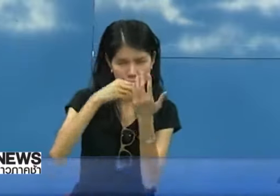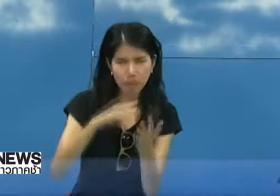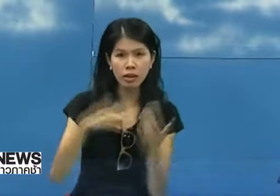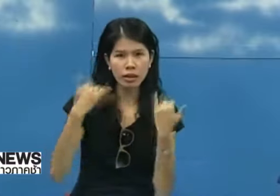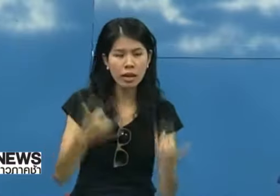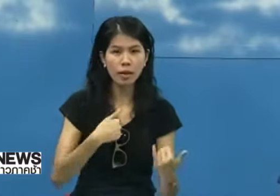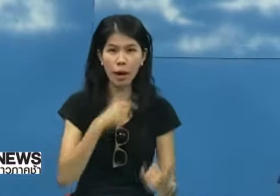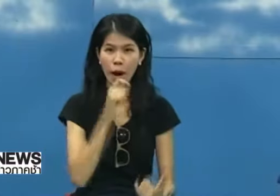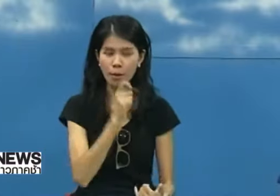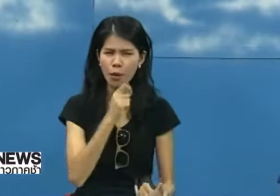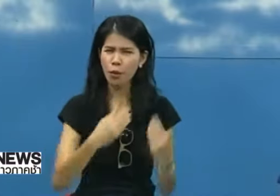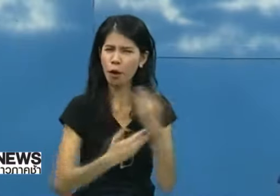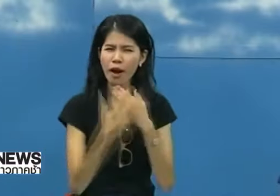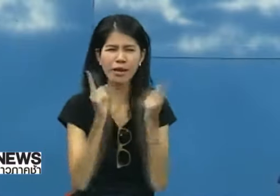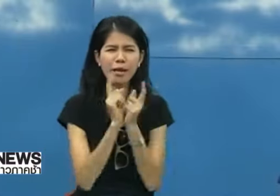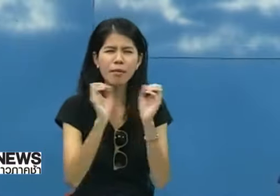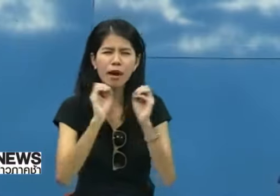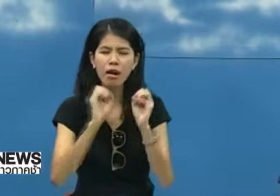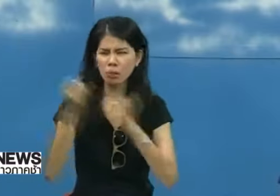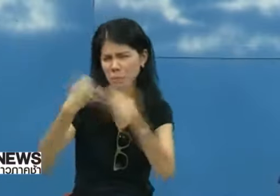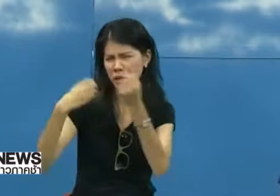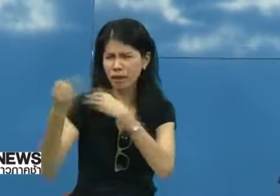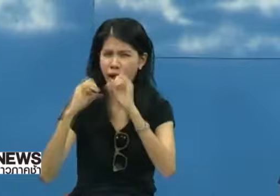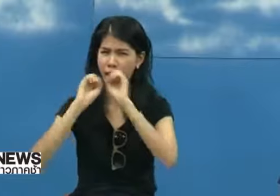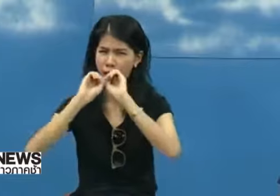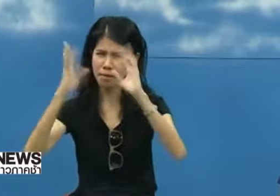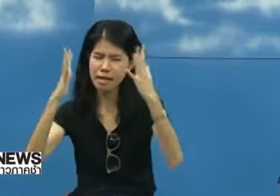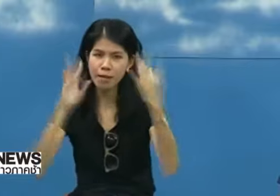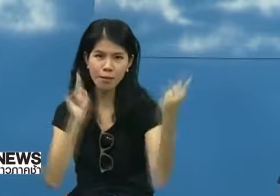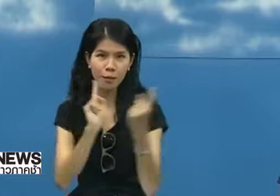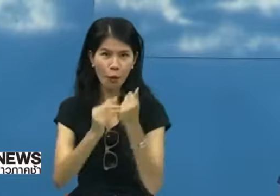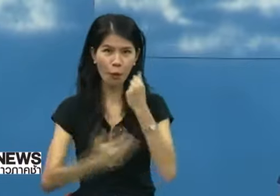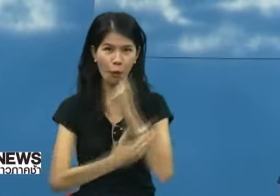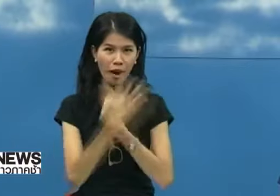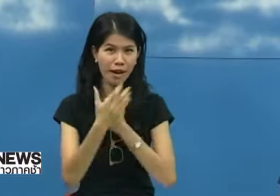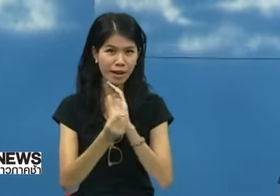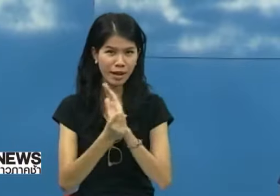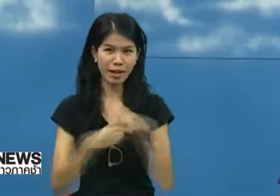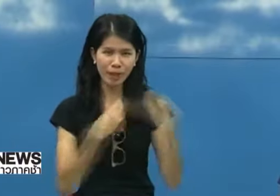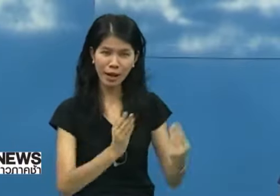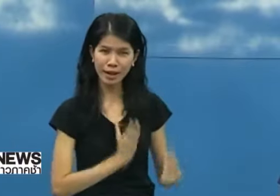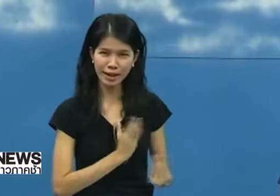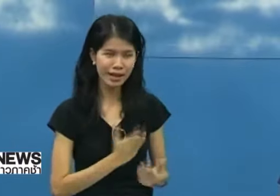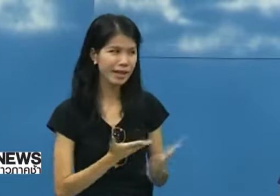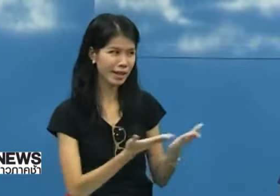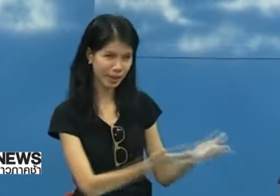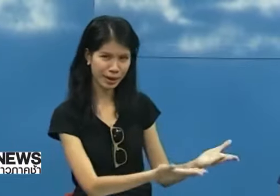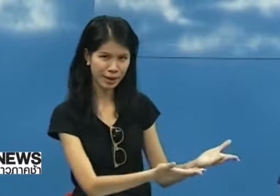ในอนาคตอีกปี2ปีโทรทัศน์จะมีดาวเทียมดิจิตอลเยอะแยะเนี่ยนะครับแต่ถ้าเกิดคนข้างนอกเขาไม่เชื่อว่าคนหูหนวกเนี่ยทำราย